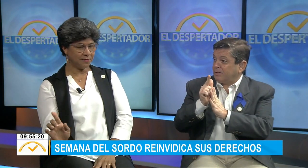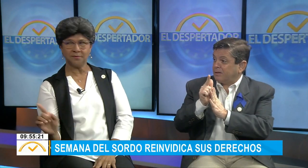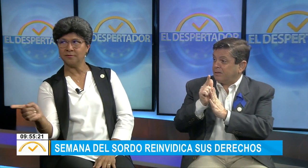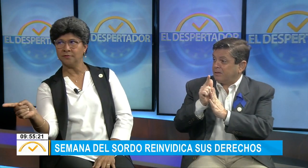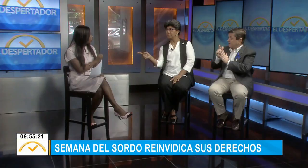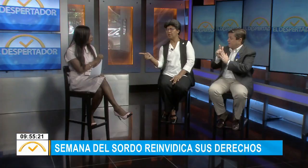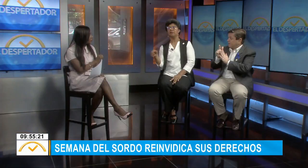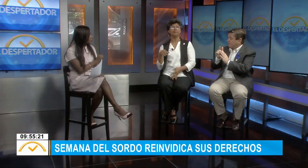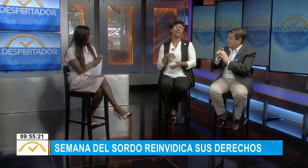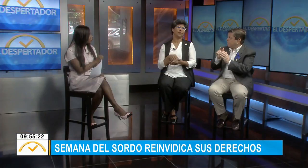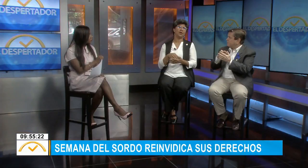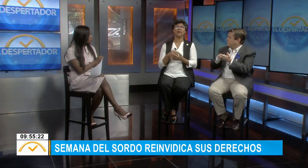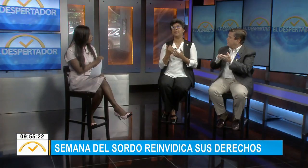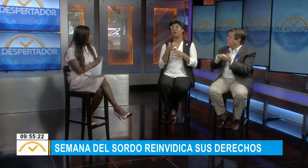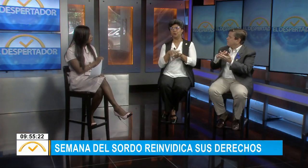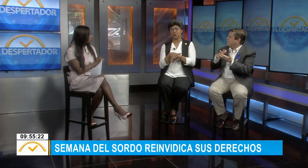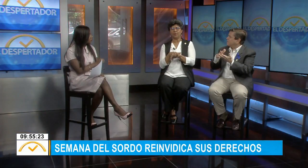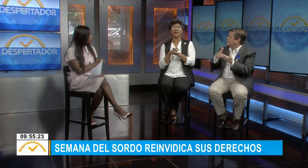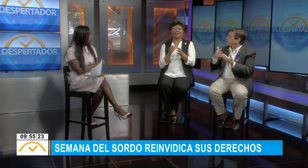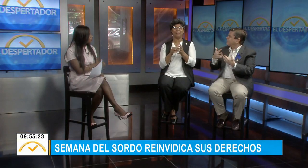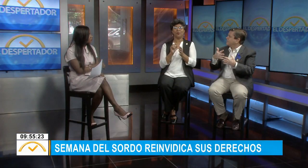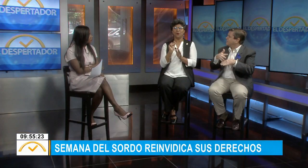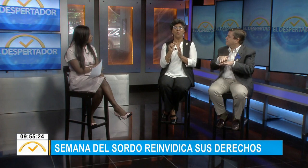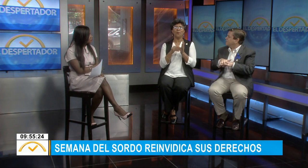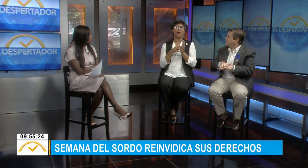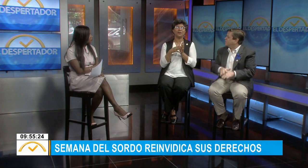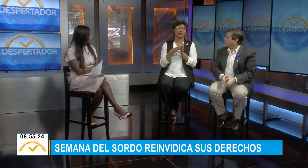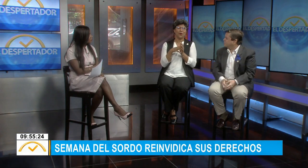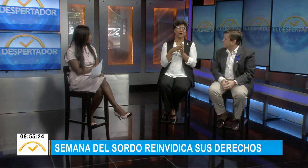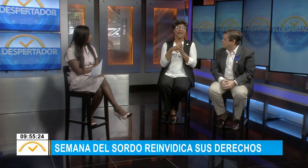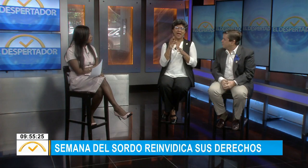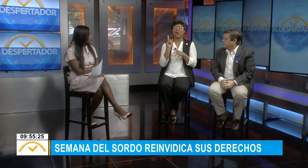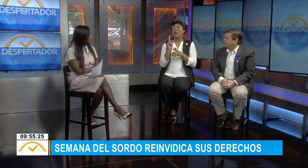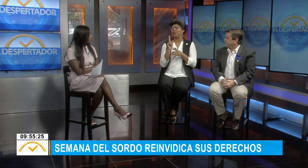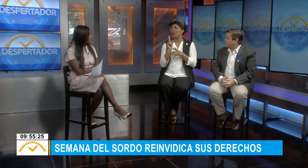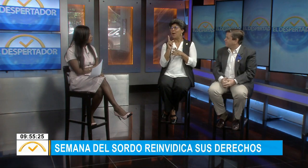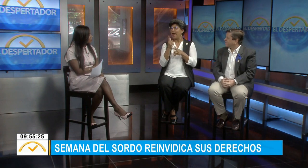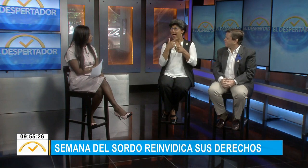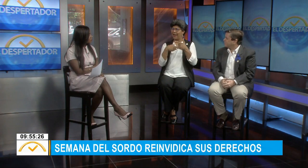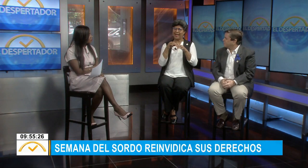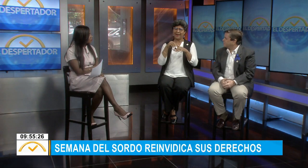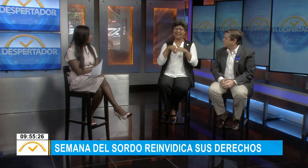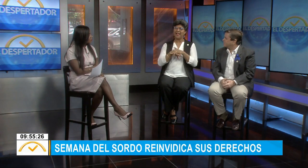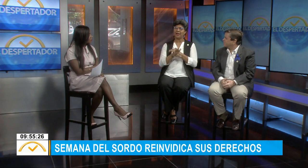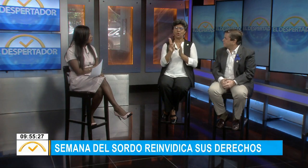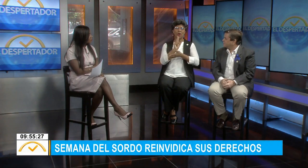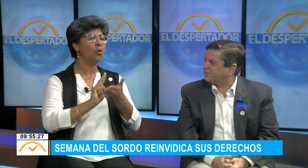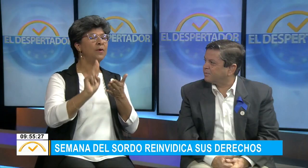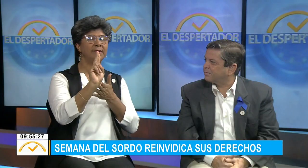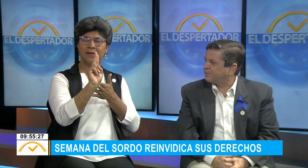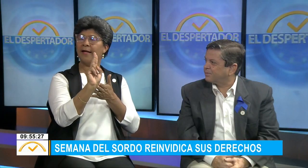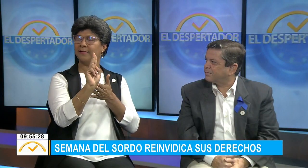estamos flojos? Bueno, en inclusión estamos un poquito flojos en cuanto a la integración en las universidades